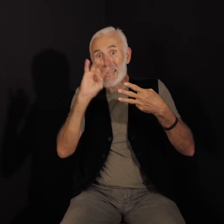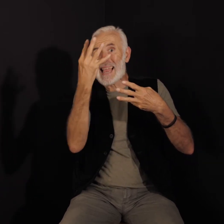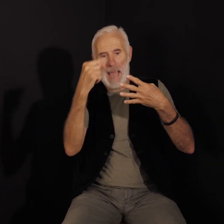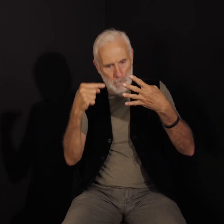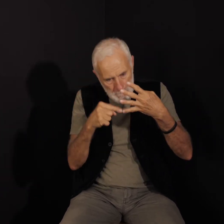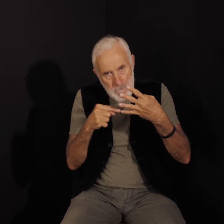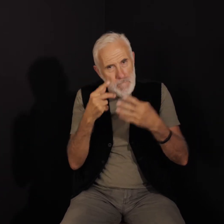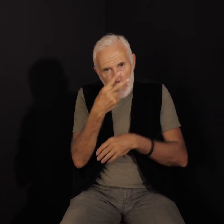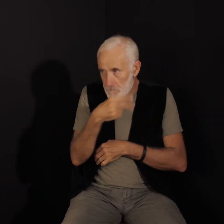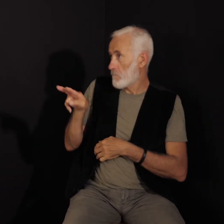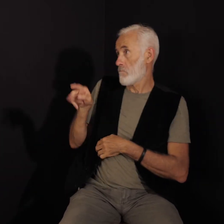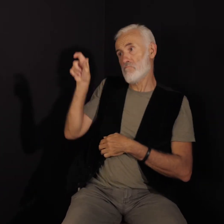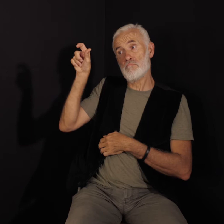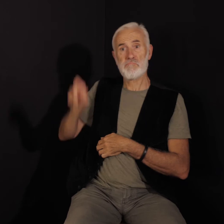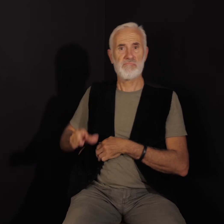politique, donc